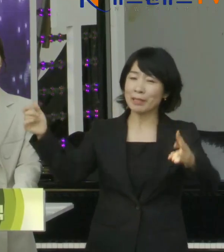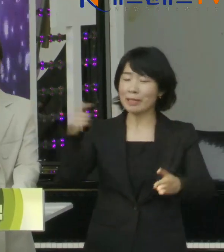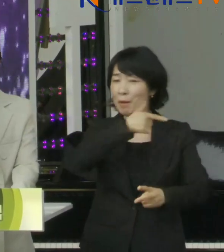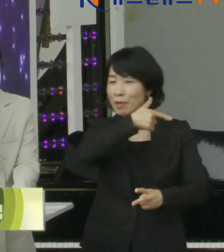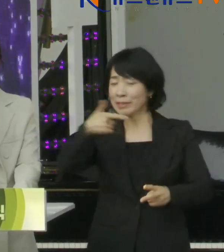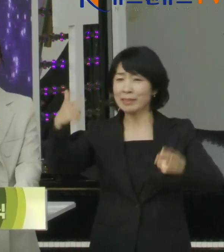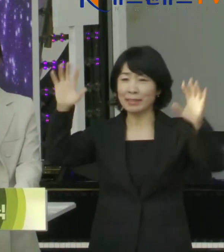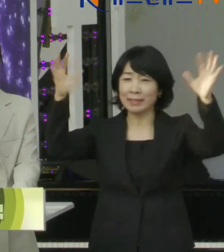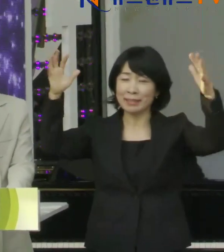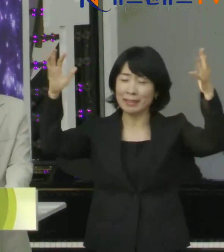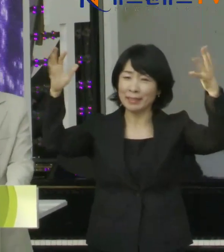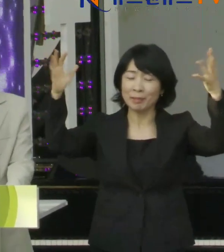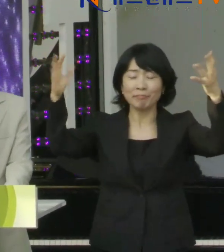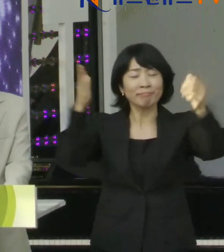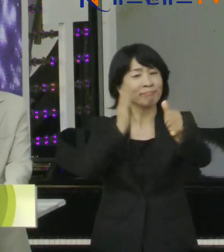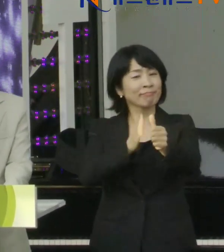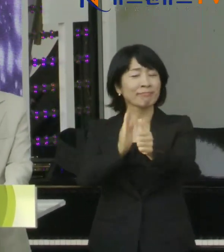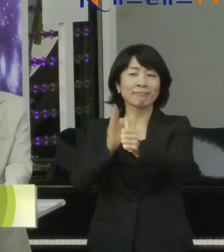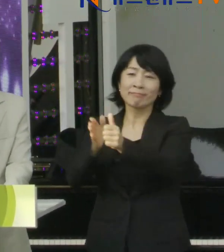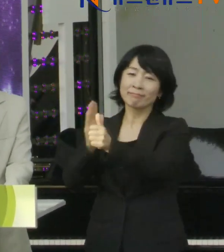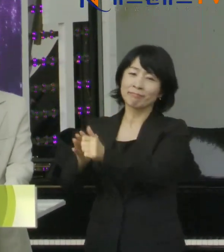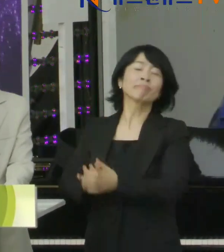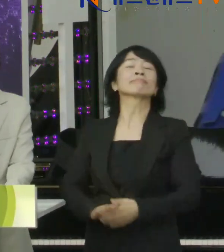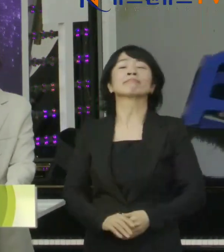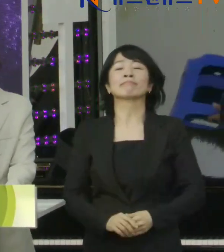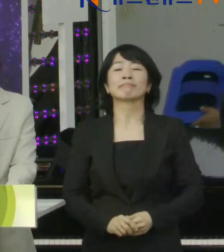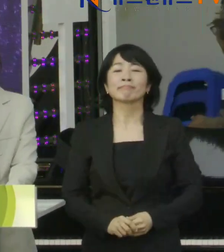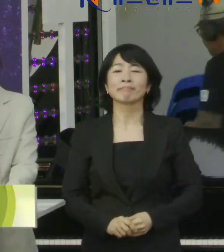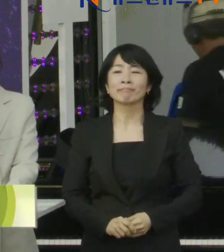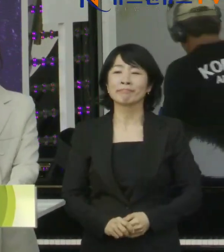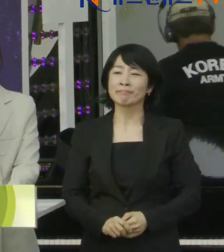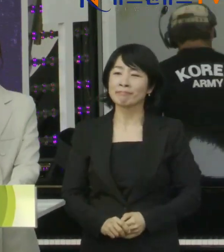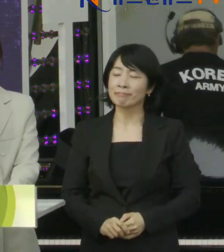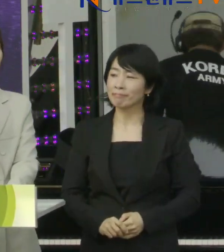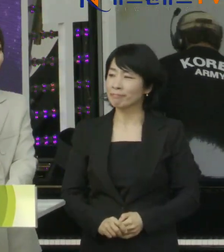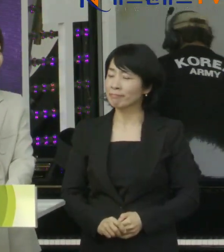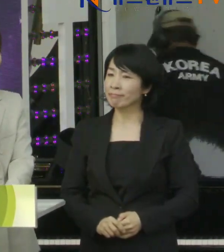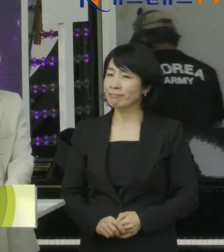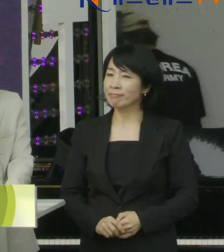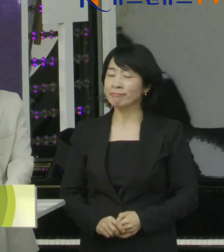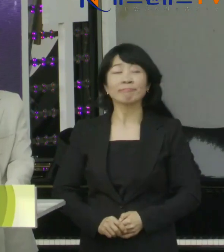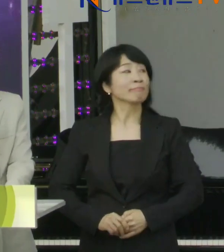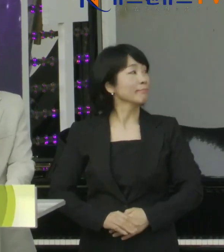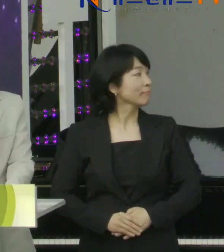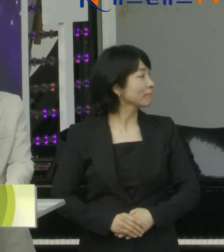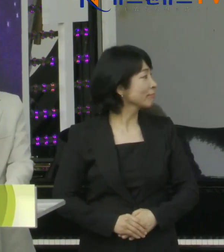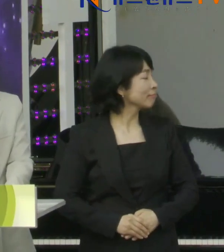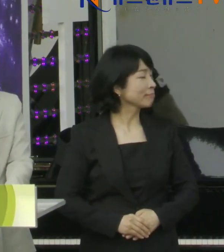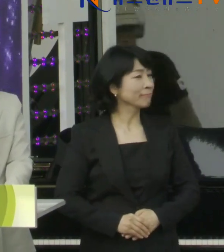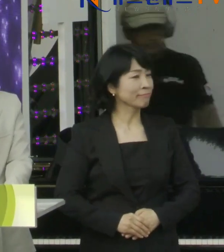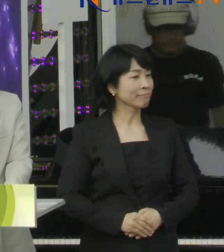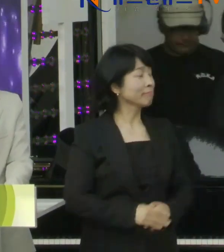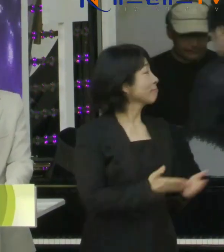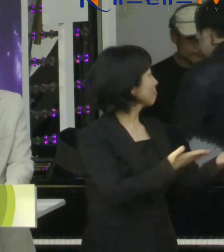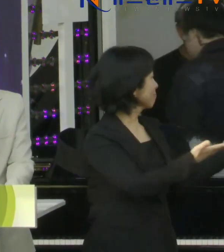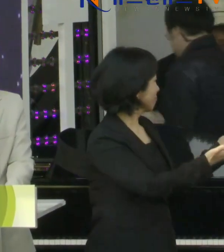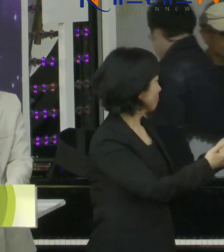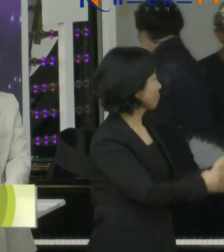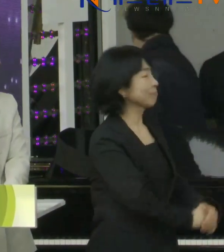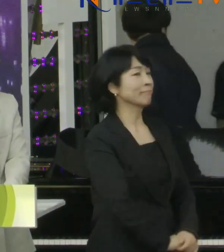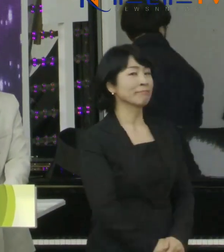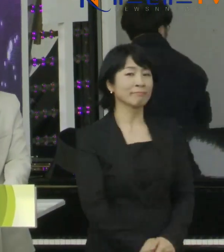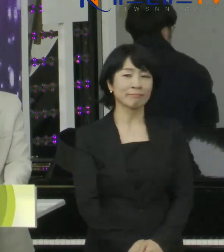다시 한번 뜨거운 박수 보내주시기 바랍니다. Well, it is truly a touching performance ever.